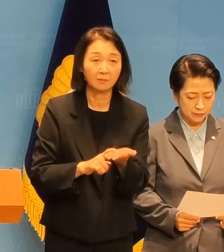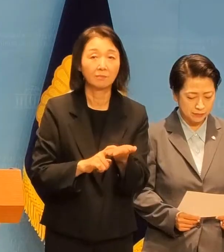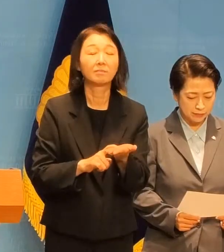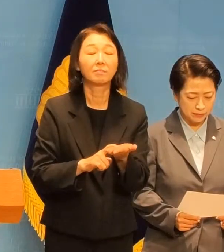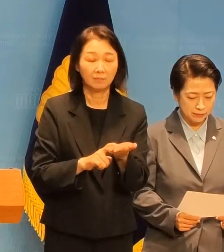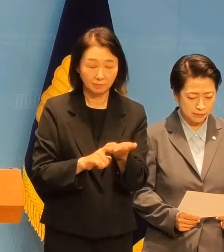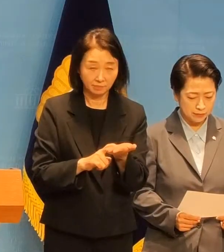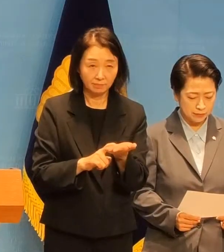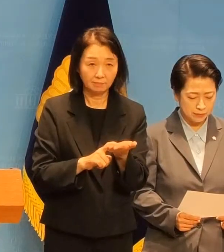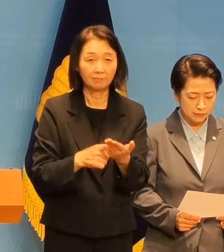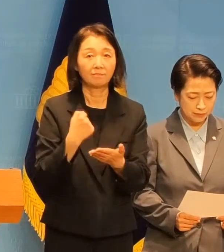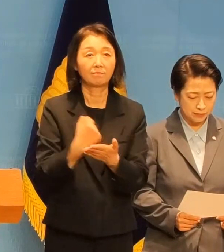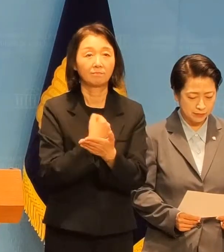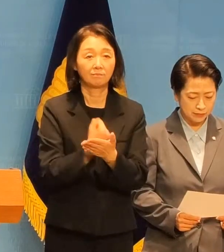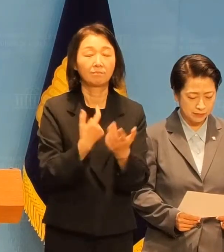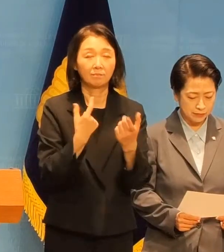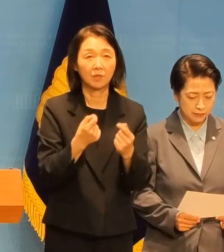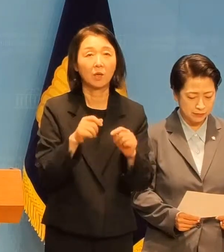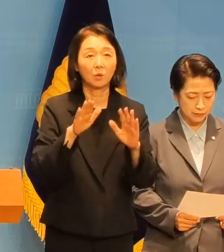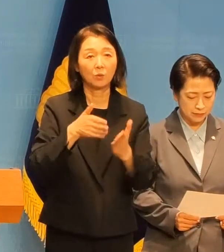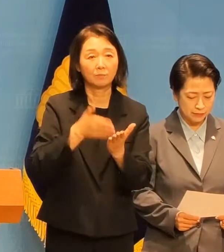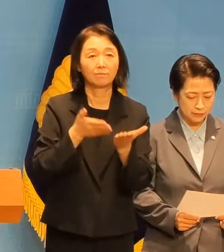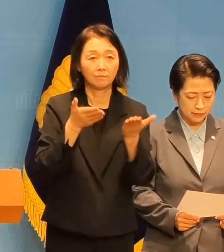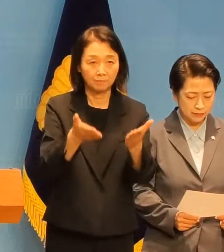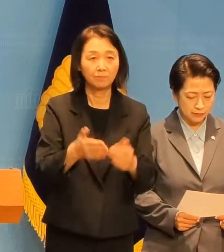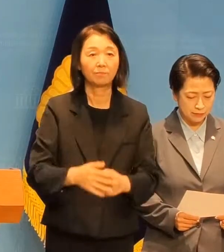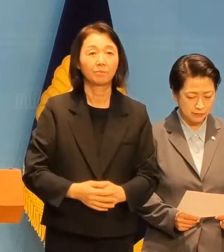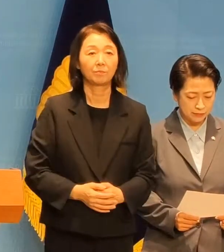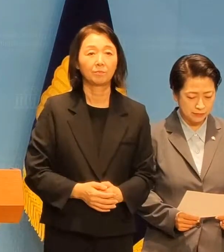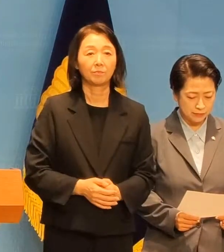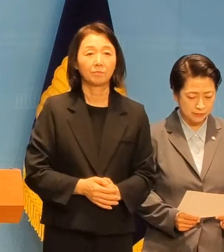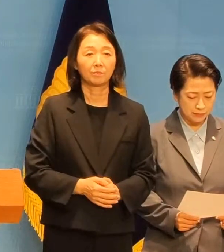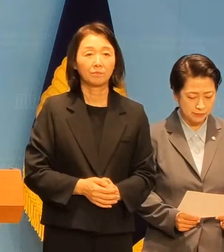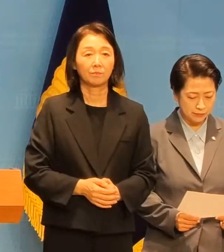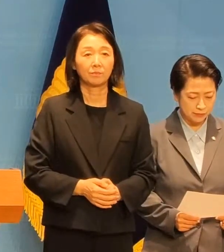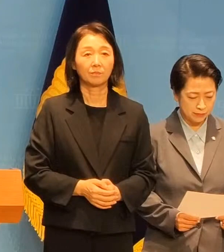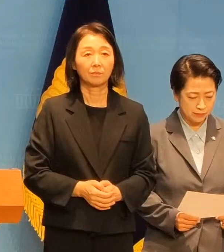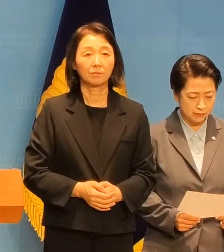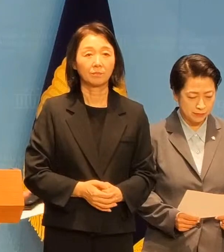강력히 규탄하면서 기자회견문을 낭독하도록 하겠습니다.